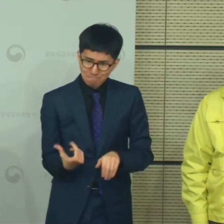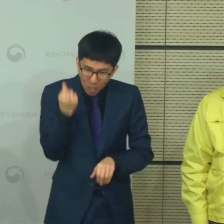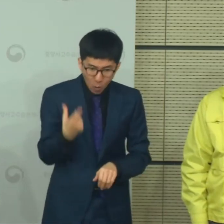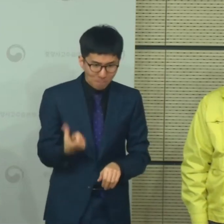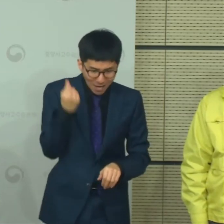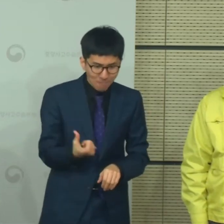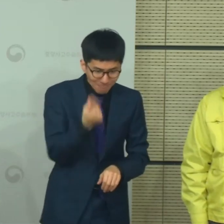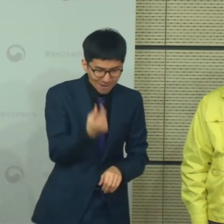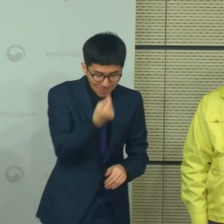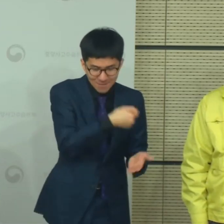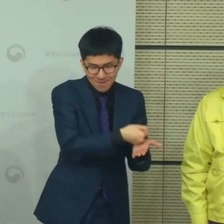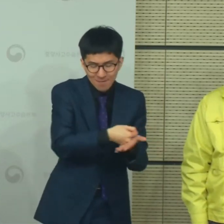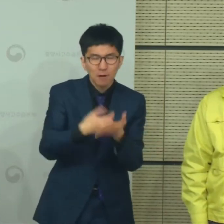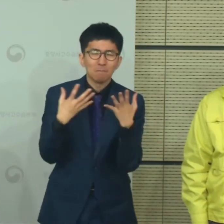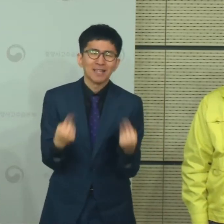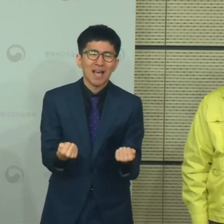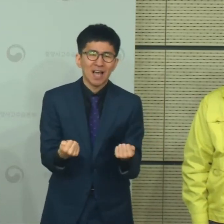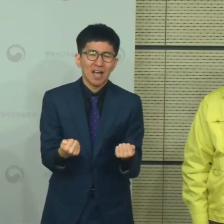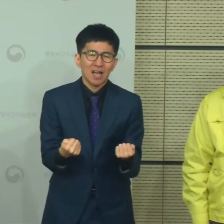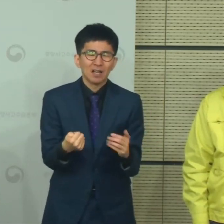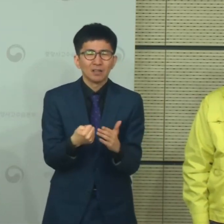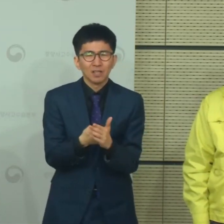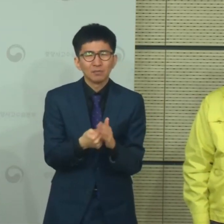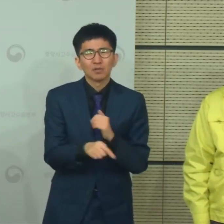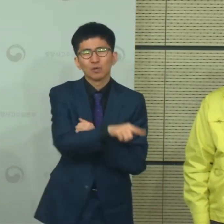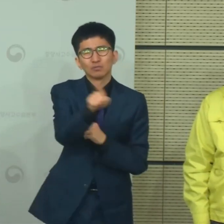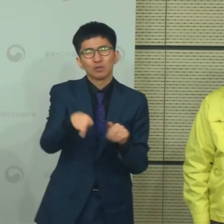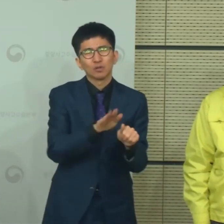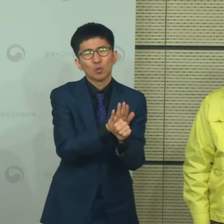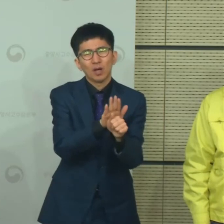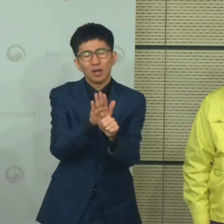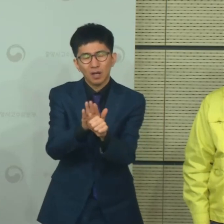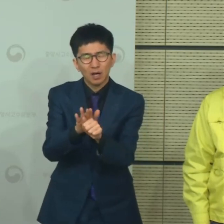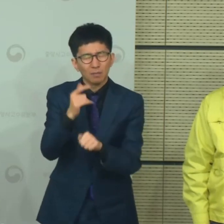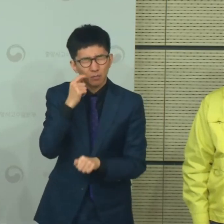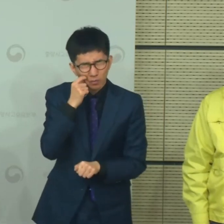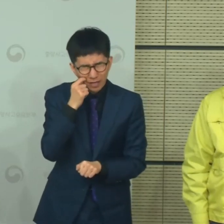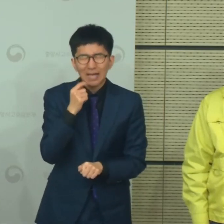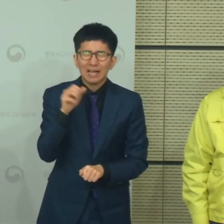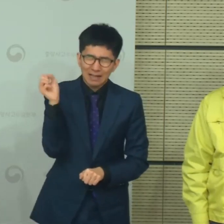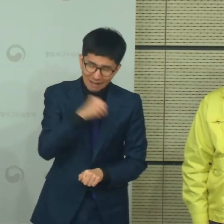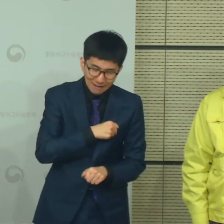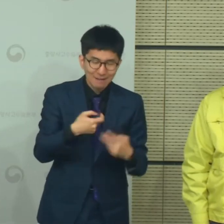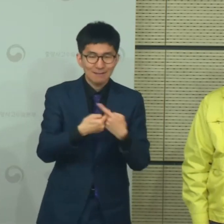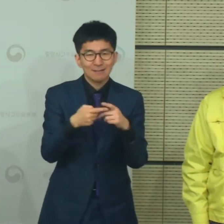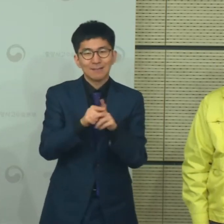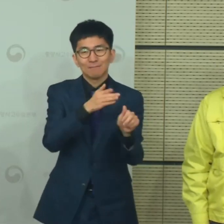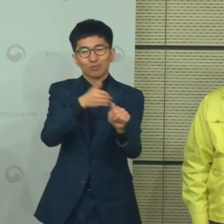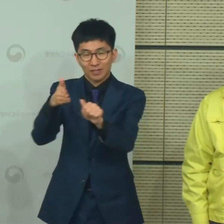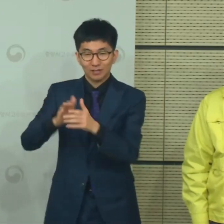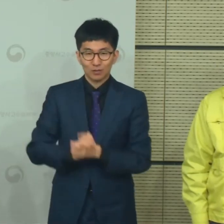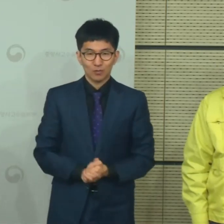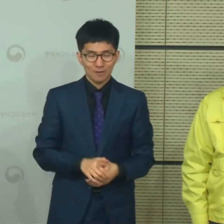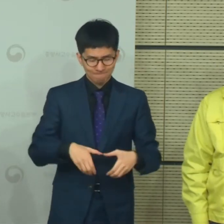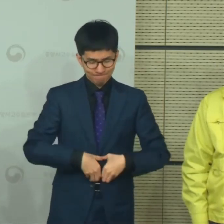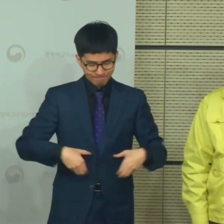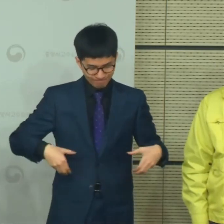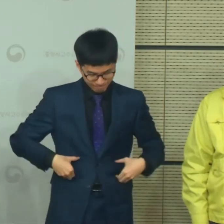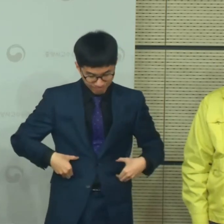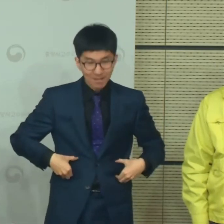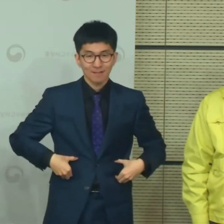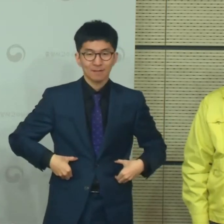그 취재에 적극적으로 협조해 드리는데 상당한 제한이 있다는 점 다시 한번 양해 말씀 부탁드리고 너그러운